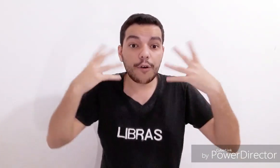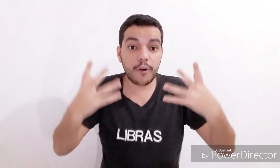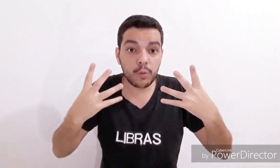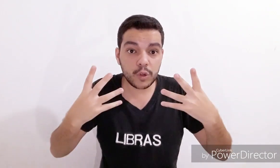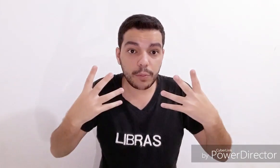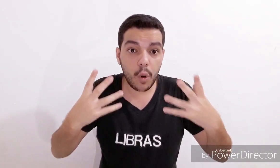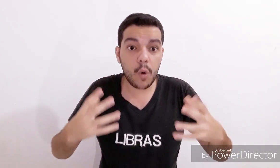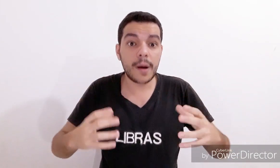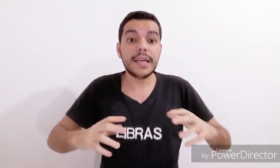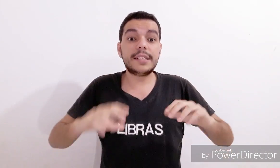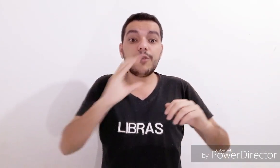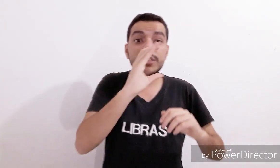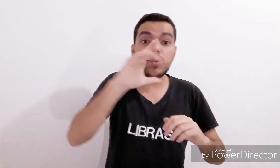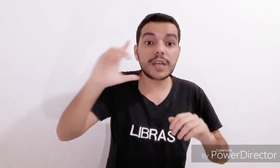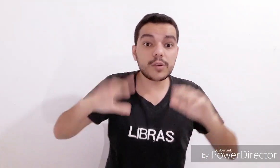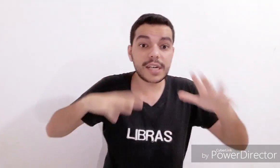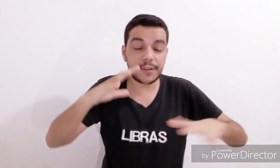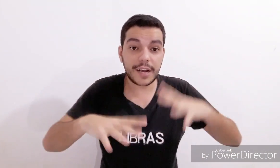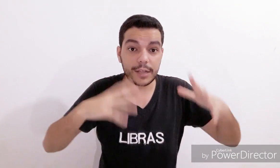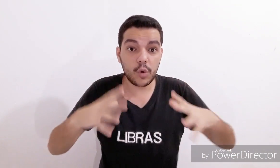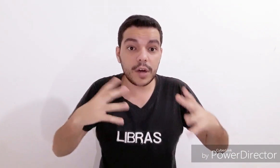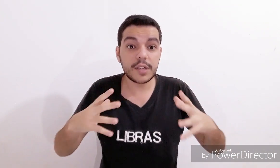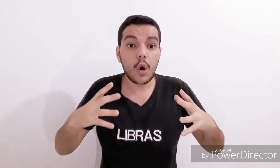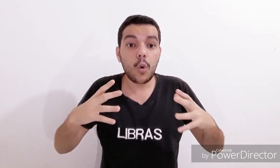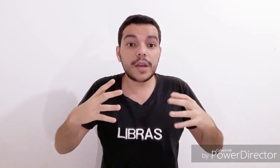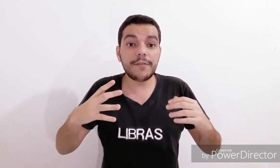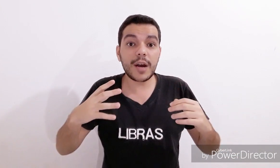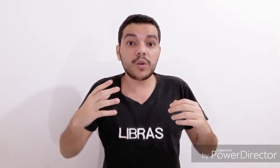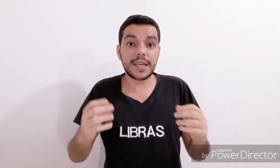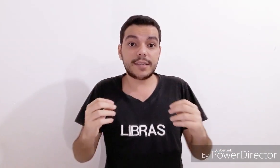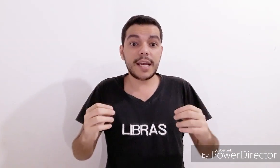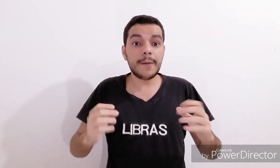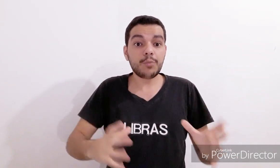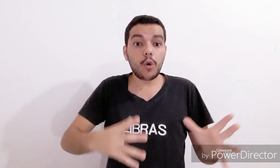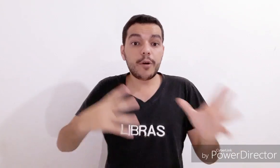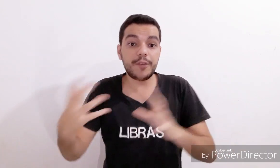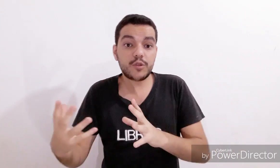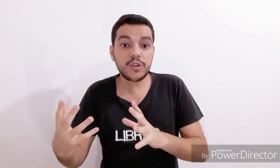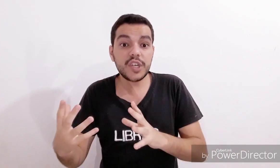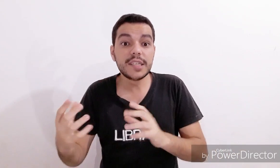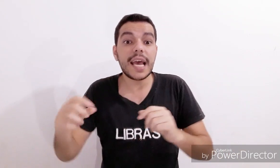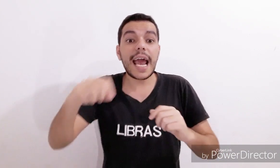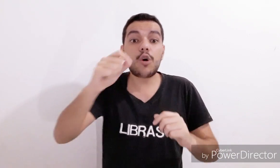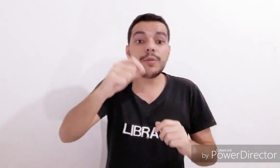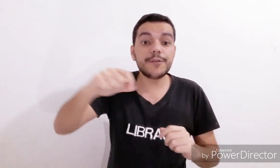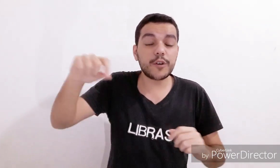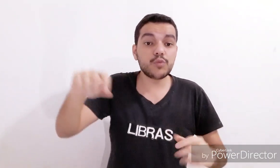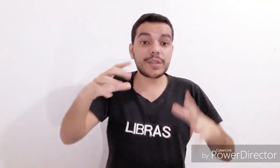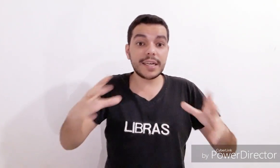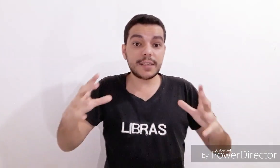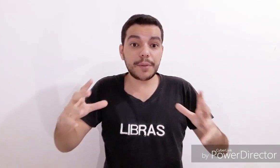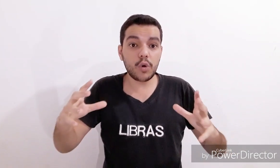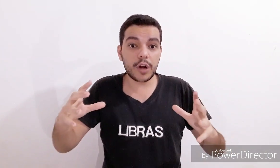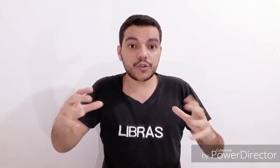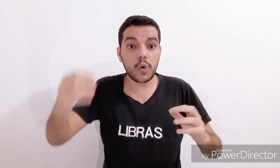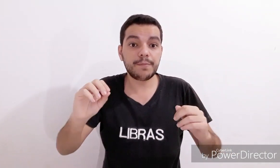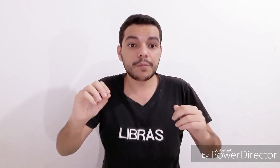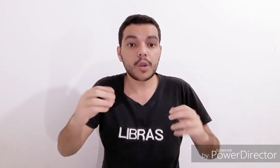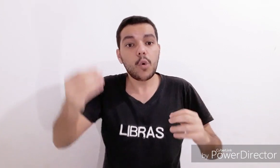for muito boa, se você usar os classificadores, o que vai acontecer, o professor diz, é como se fosse um transe hipnótico. O